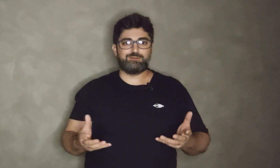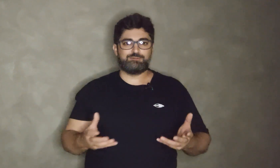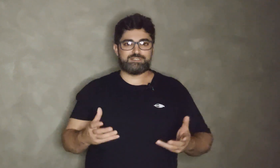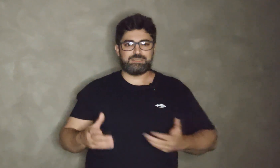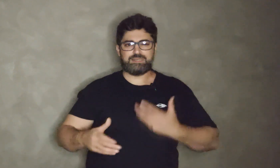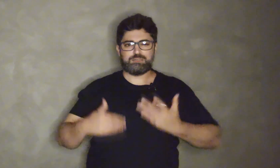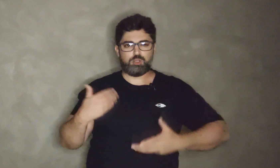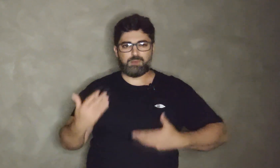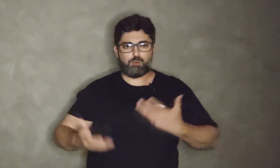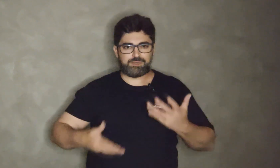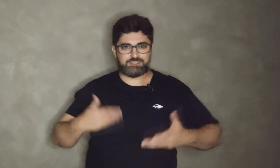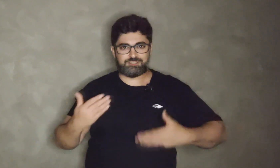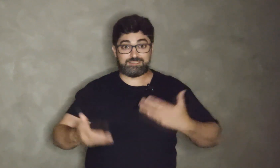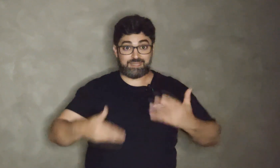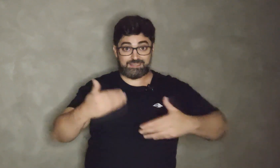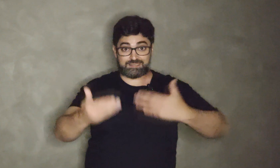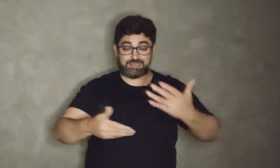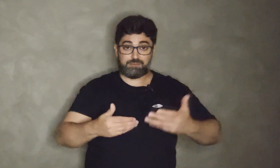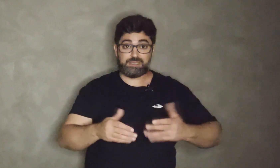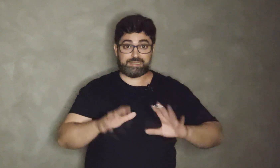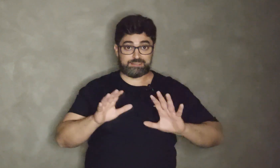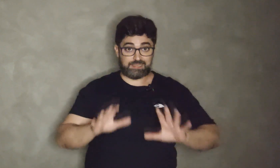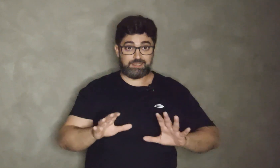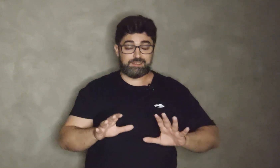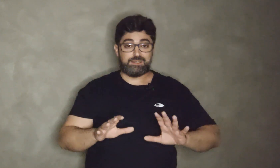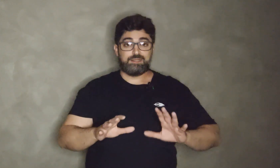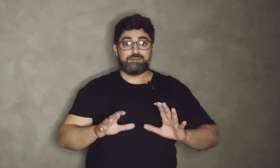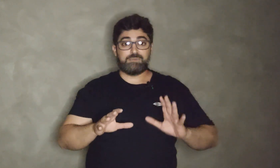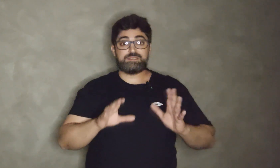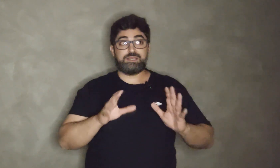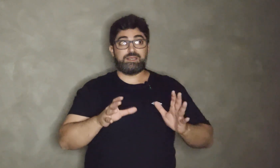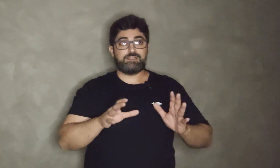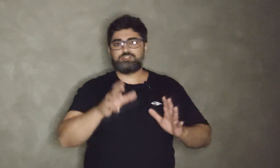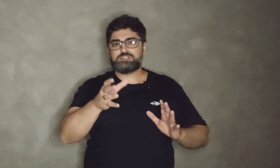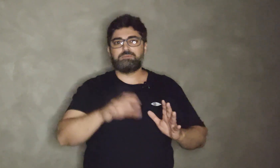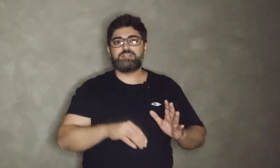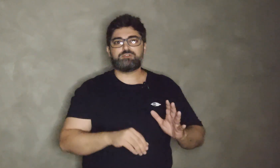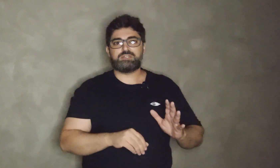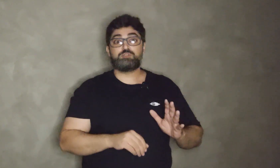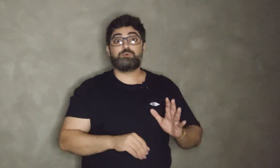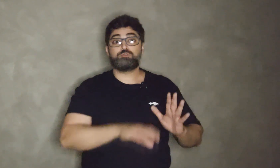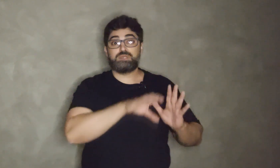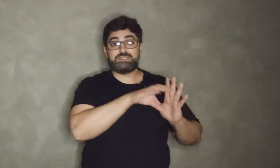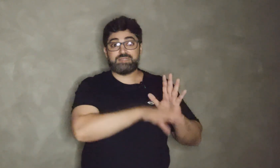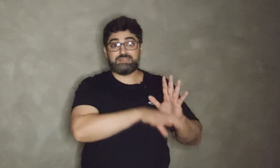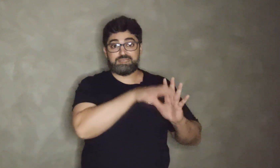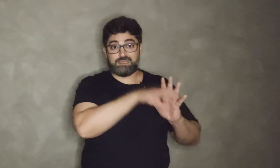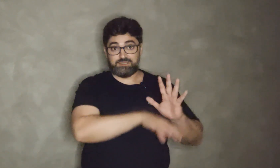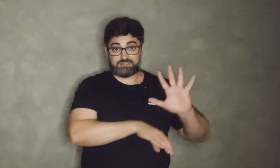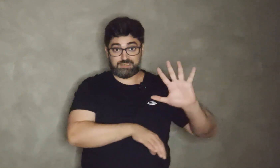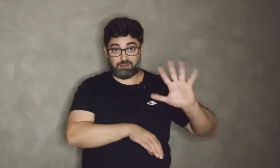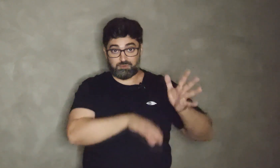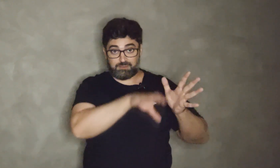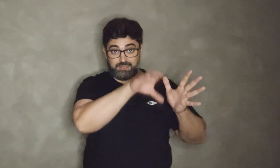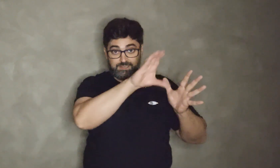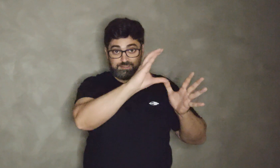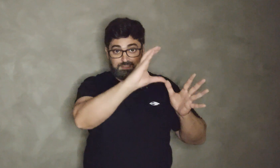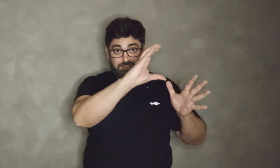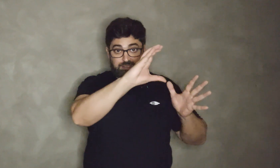língua de sinais, é normal para a gente que está aí nessa caminhada, tá? Mas a gente chama isso até de português sinalizado, esse sinal, mão aberta,